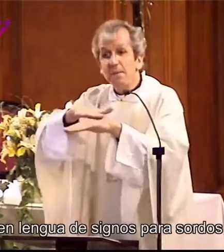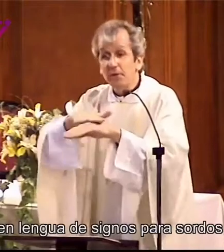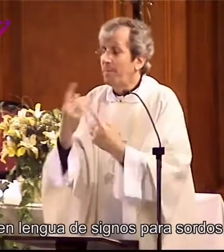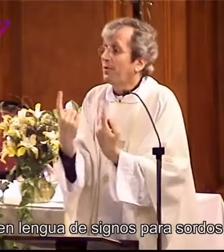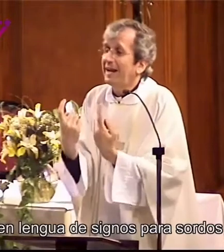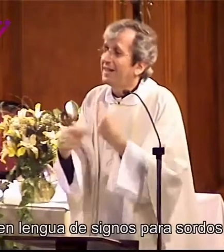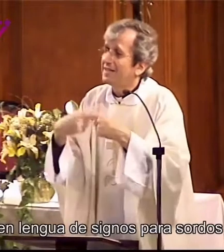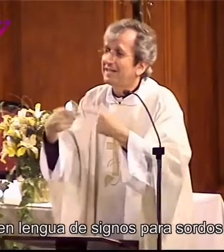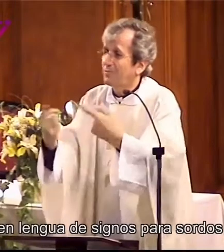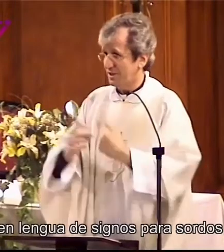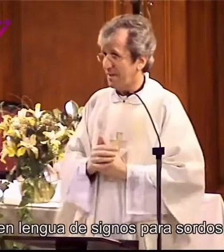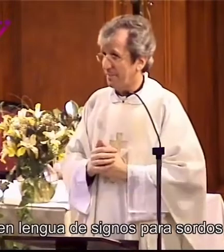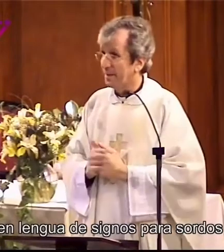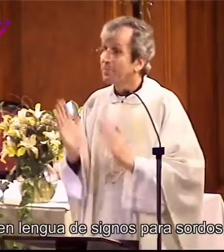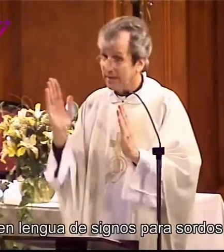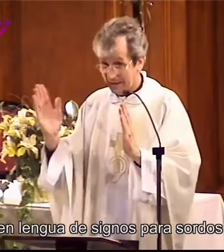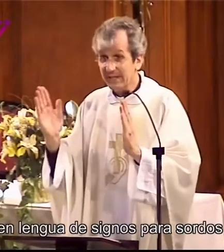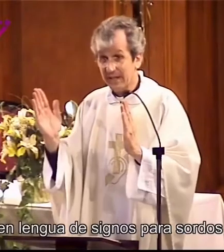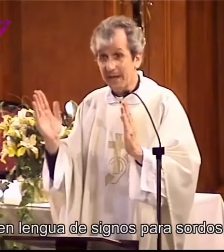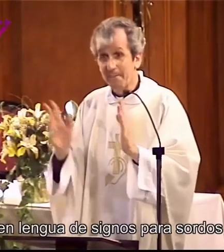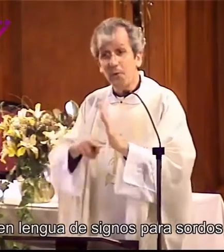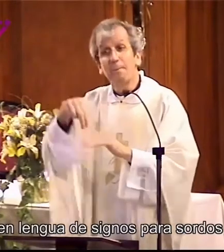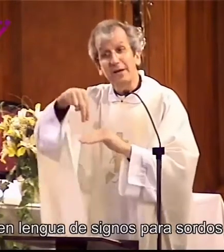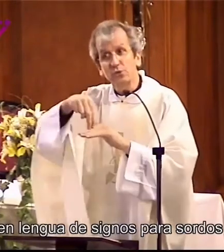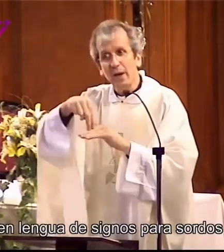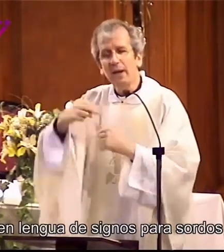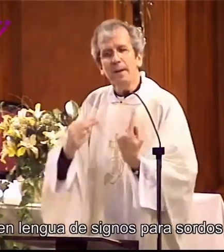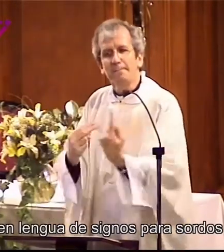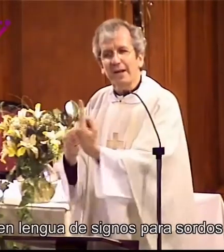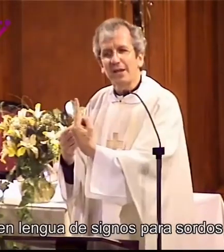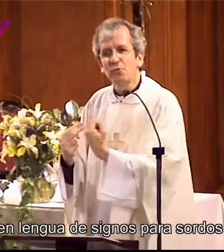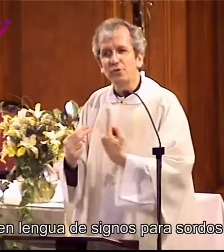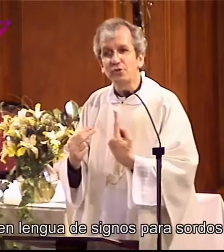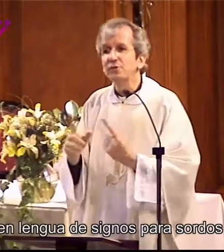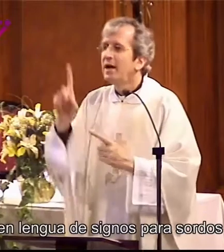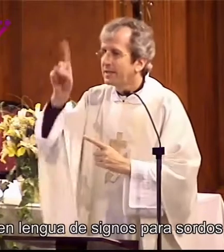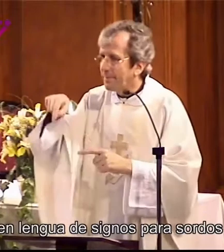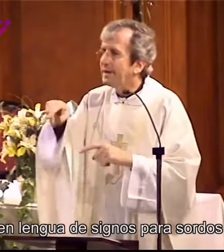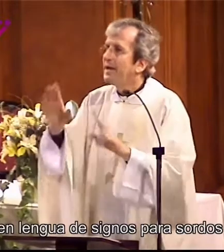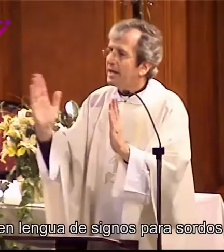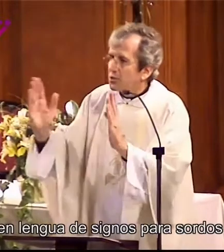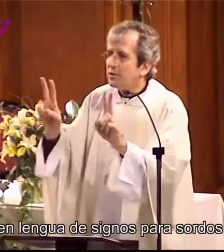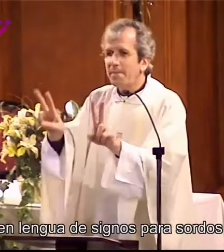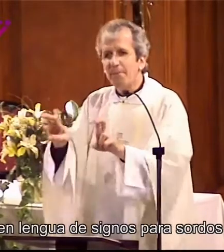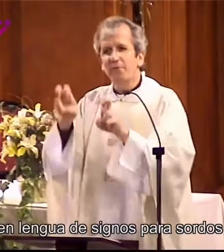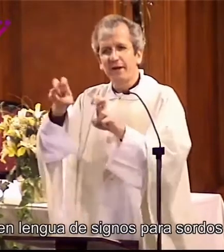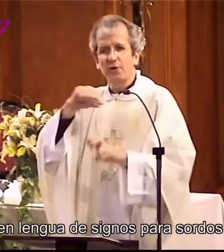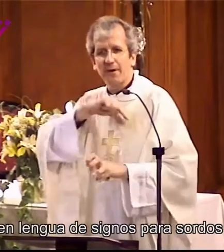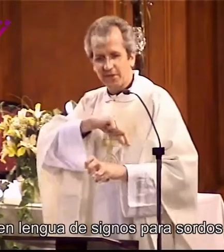perdón, porque la necesitamos siempre. Y este tiempo pascual para cada uno de nosotros también es un tiempo de renovación